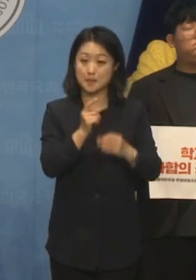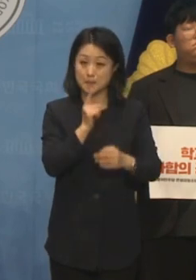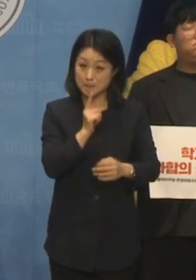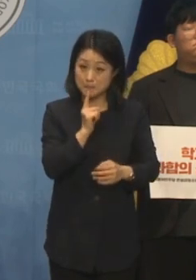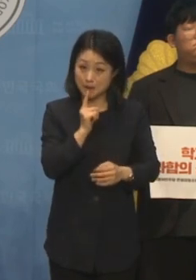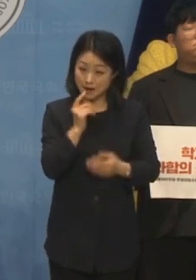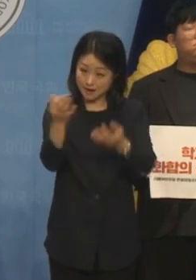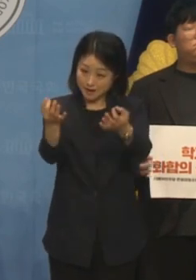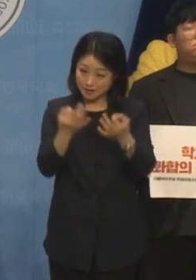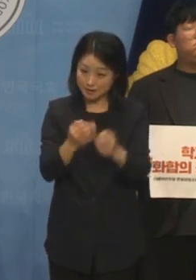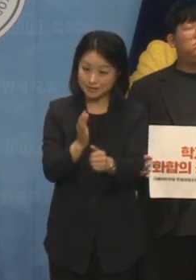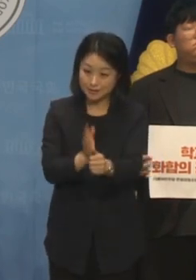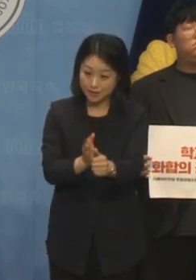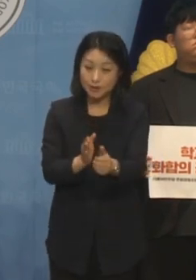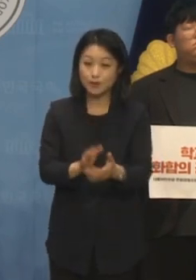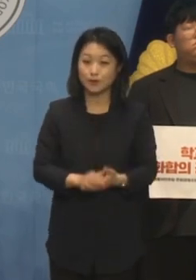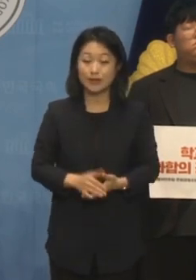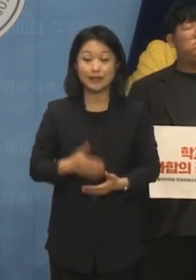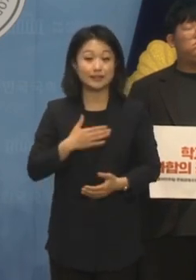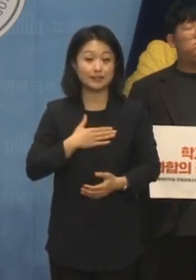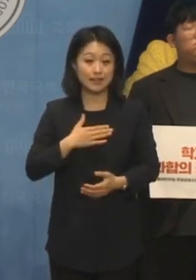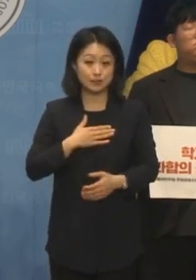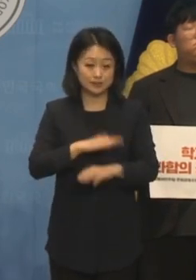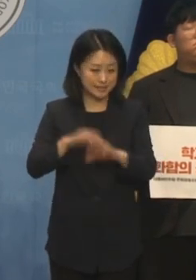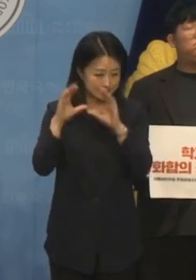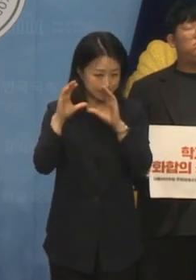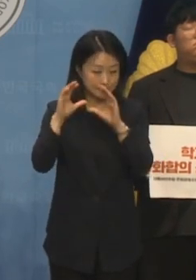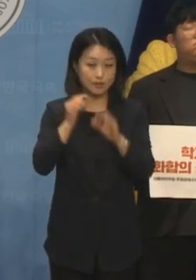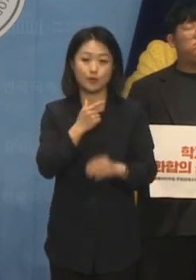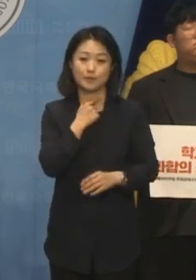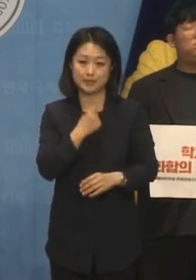합니다. 저 역시 누구보다도 귀 기울이겠습니다.